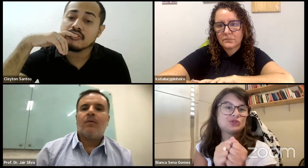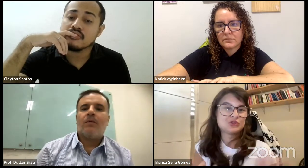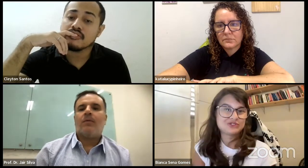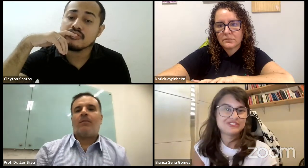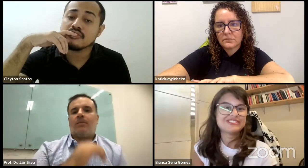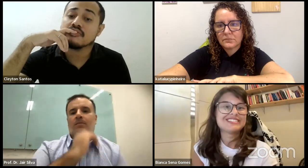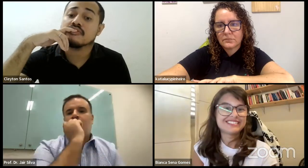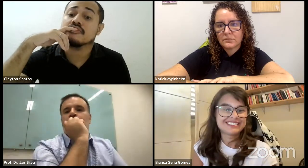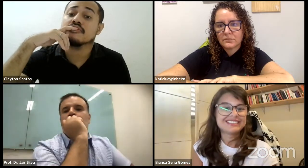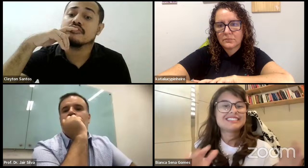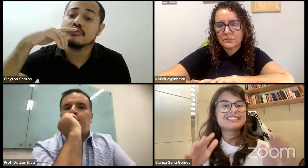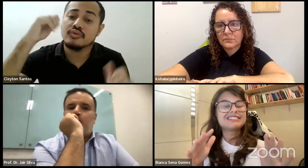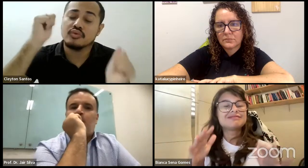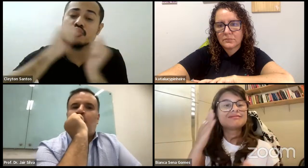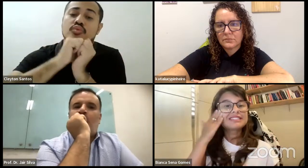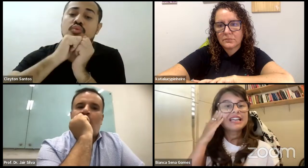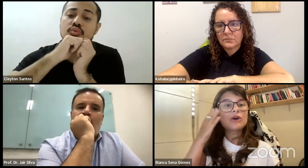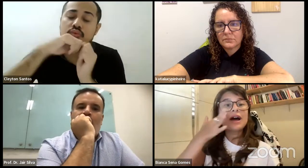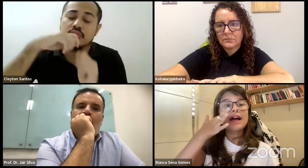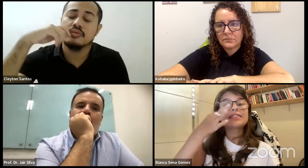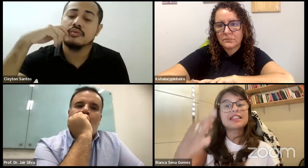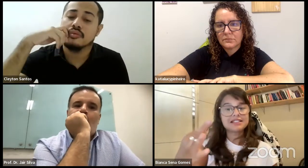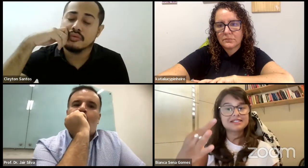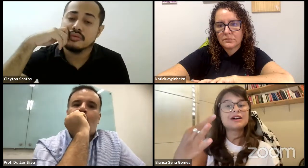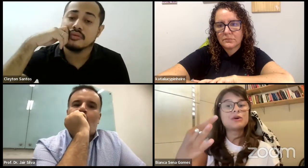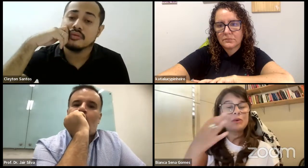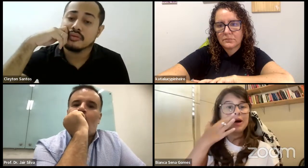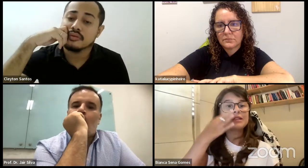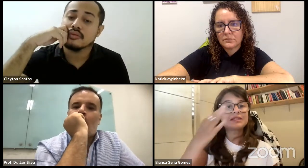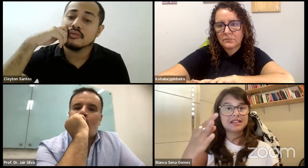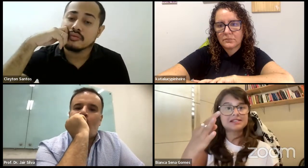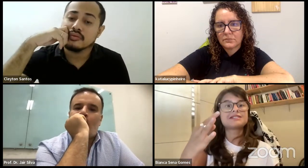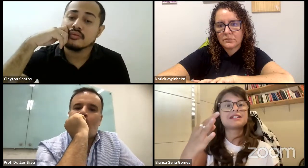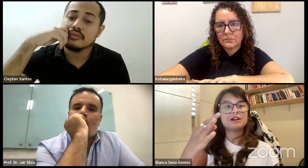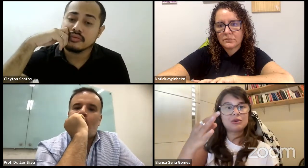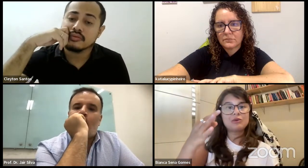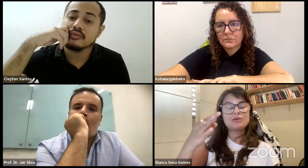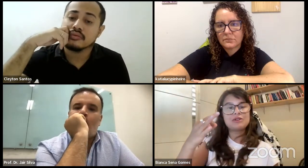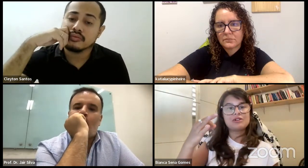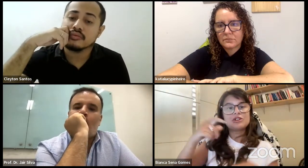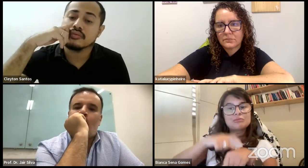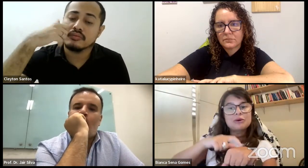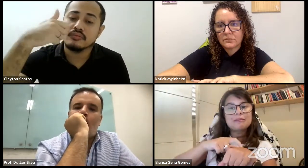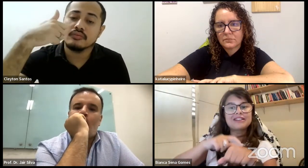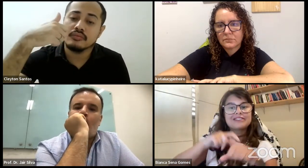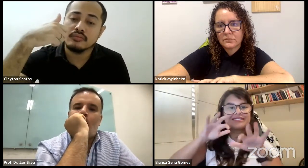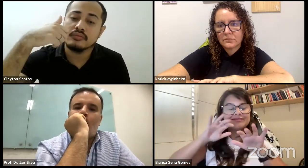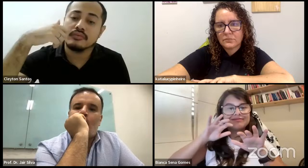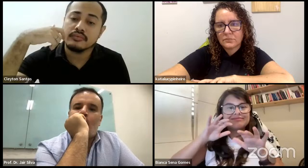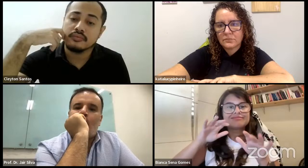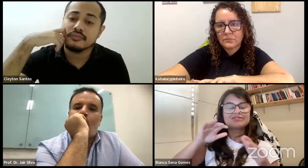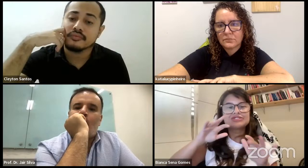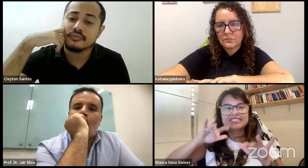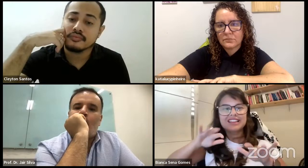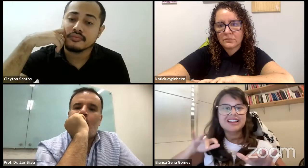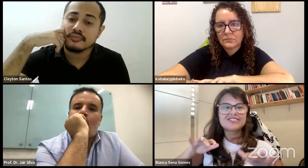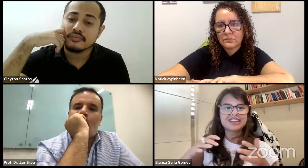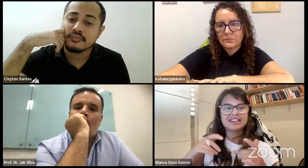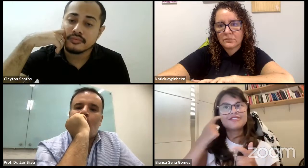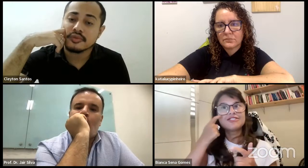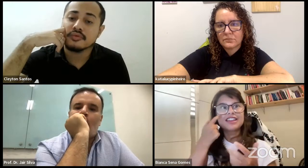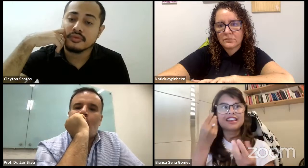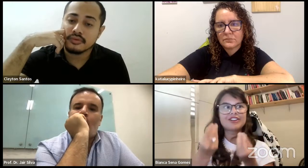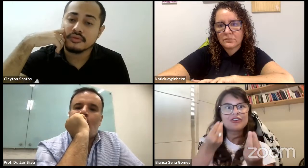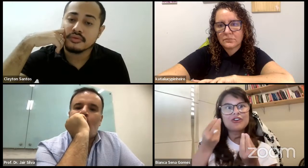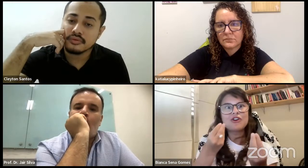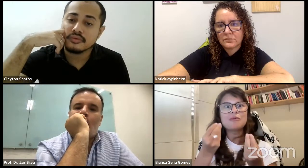gente. Porque você está colocando isso tudo junto, né? As perguntas e as respostas. Então, é muito importante que você